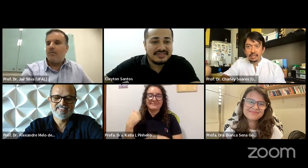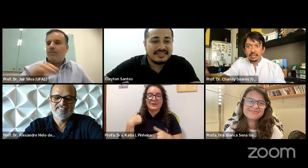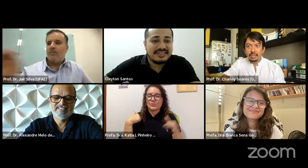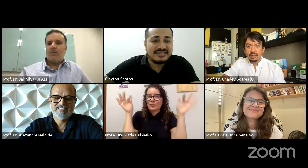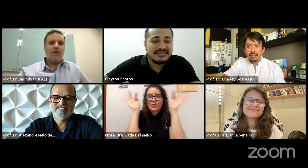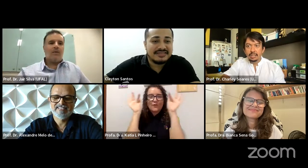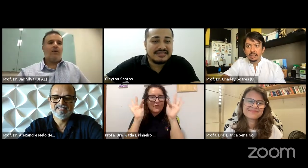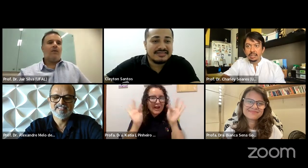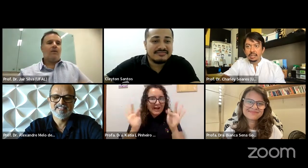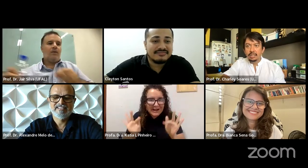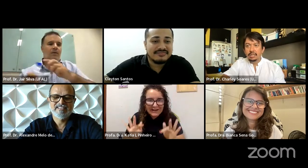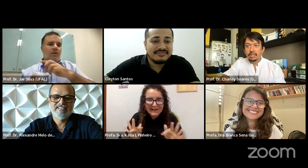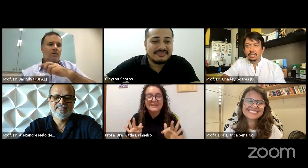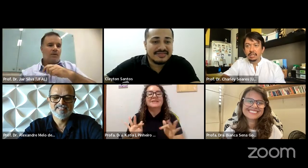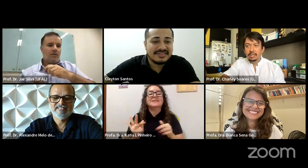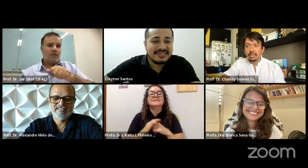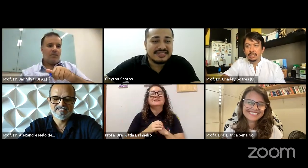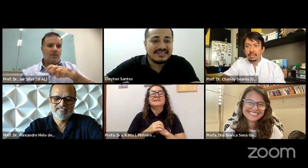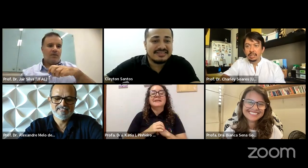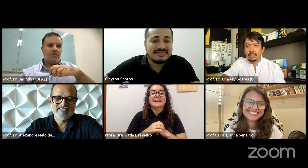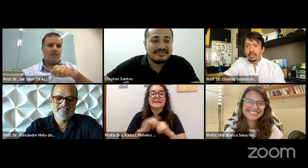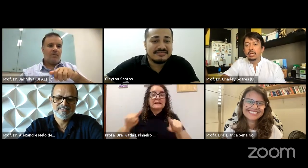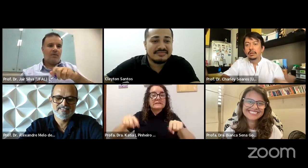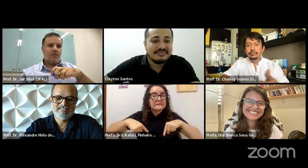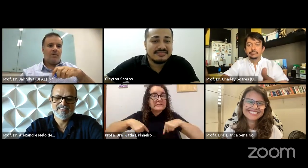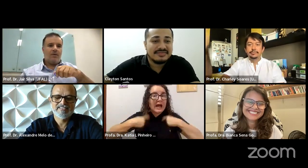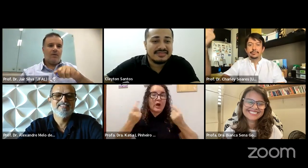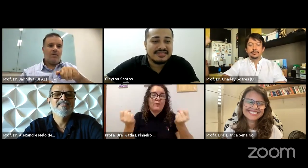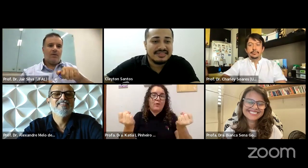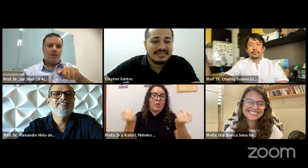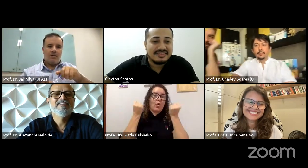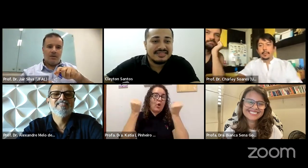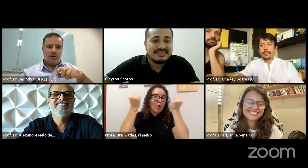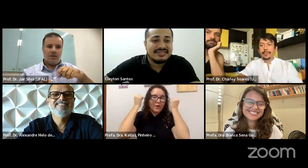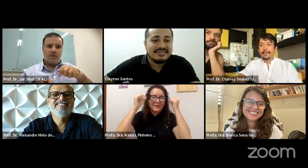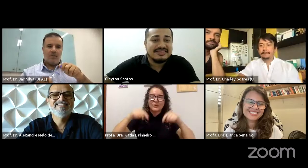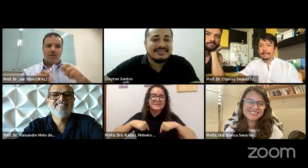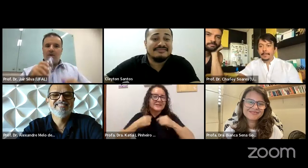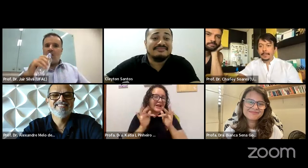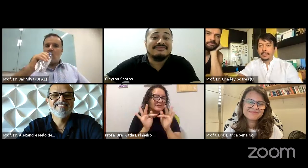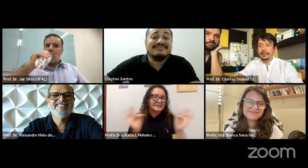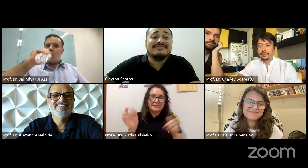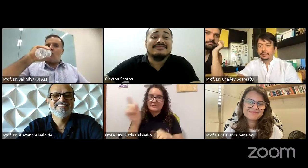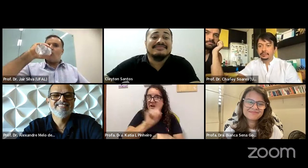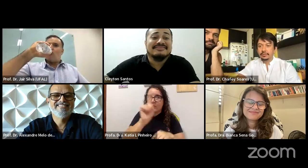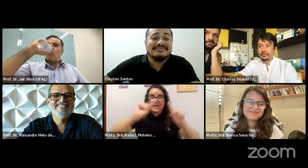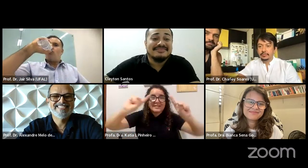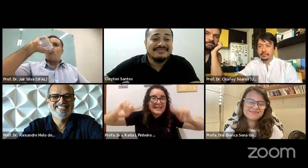me convidaram para ser coorientadora, né, no mestrado do Cleiton.